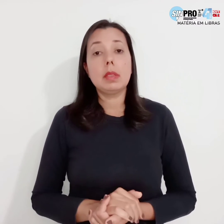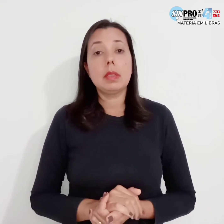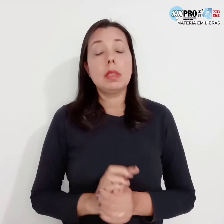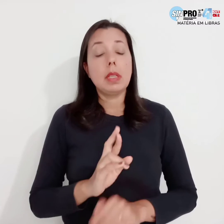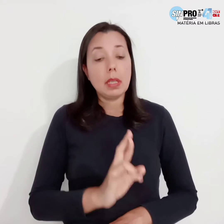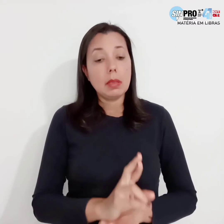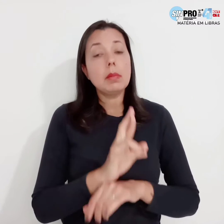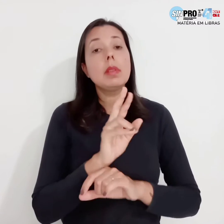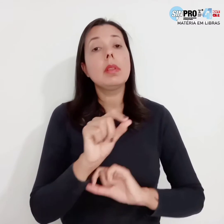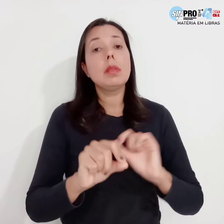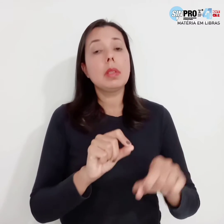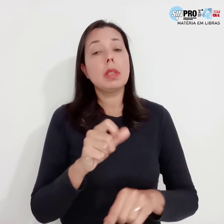representam